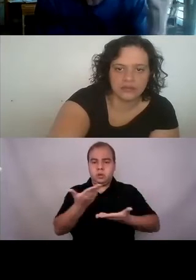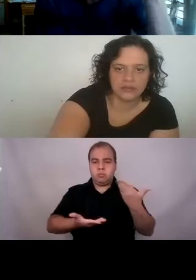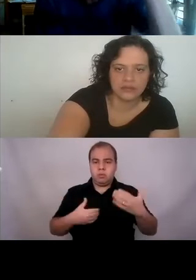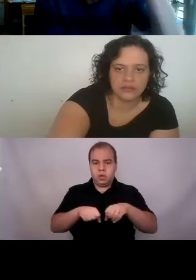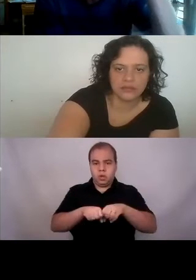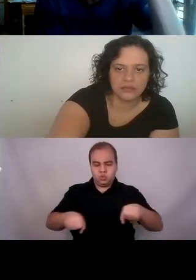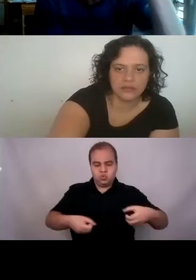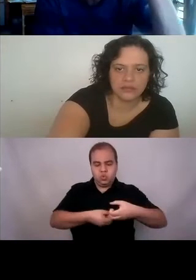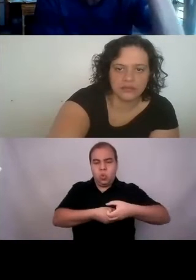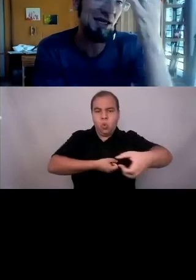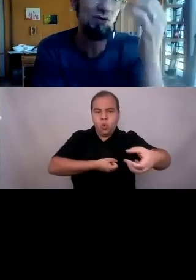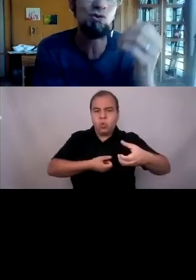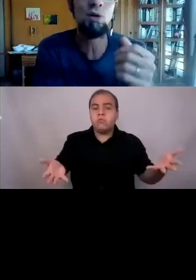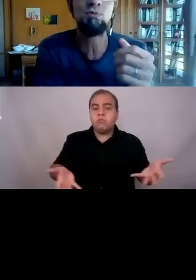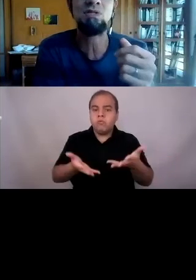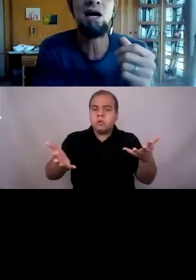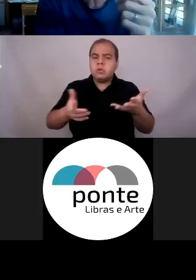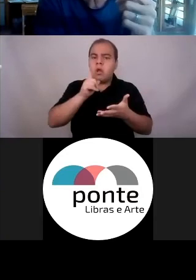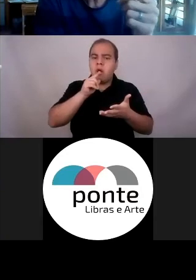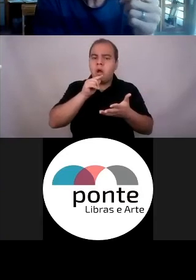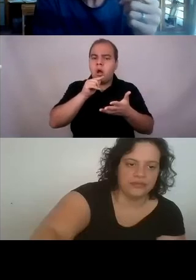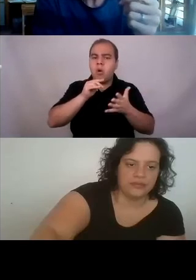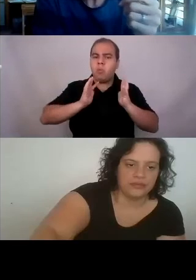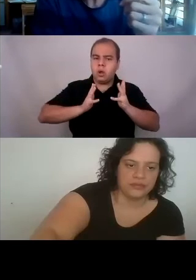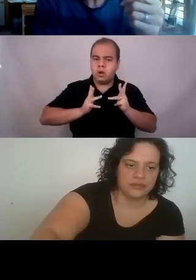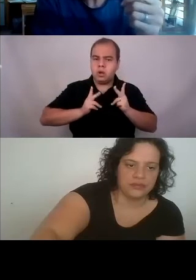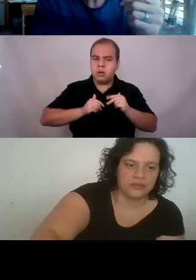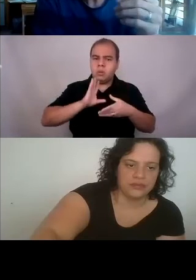limpas que eram desaguadas aí nos corpos d'água,